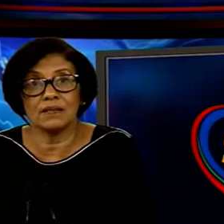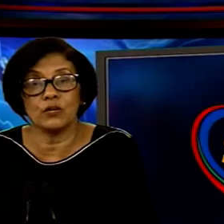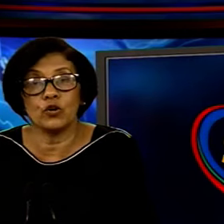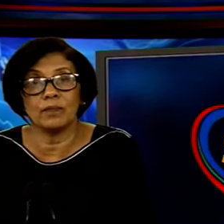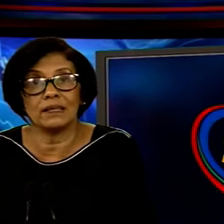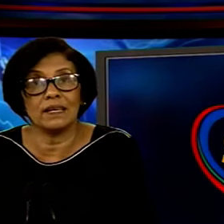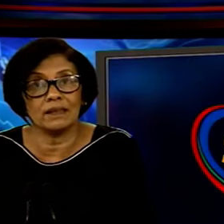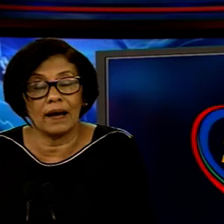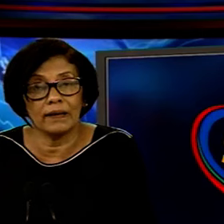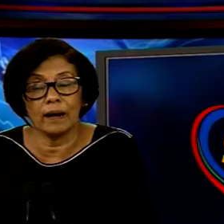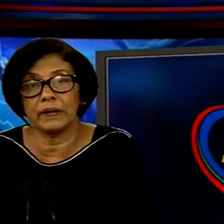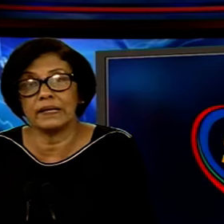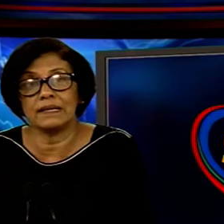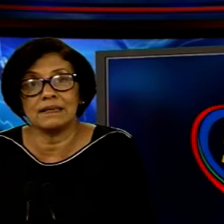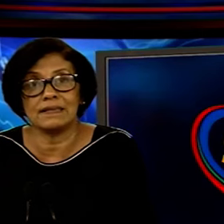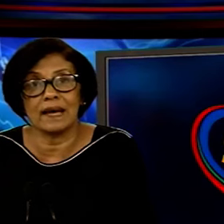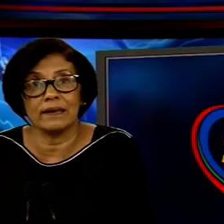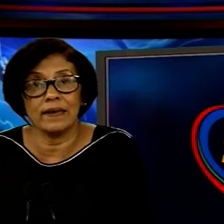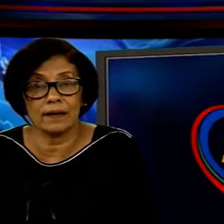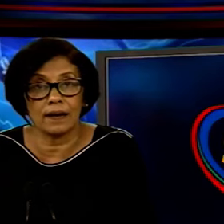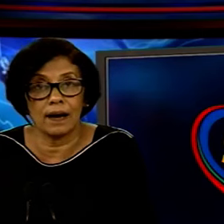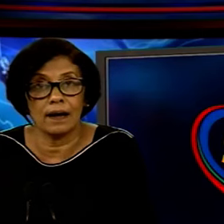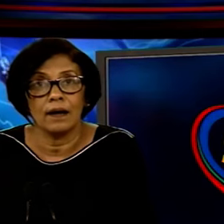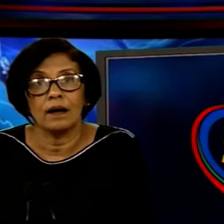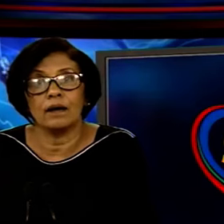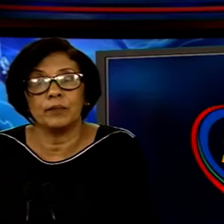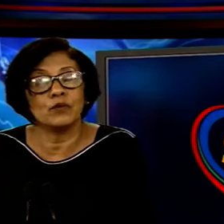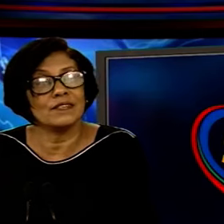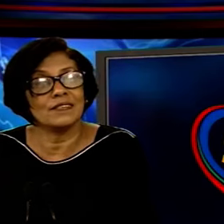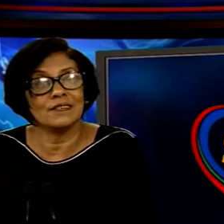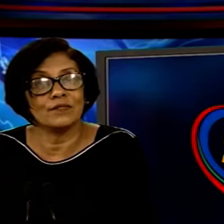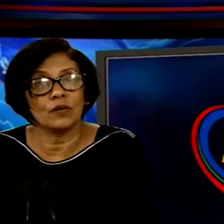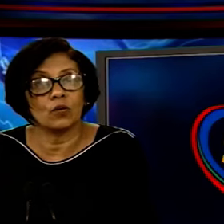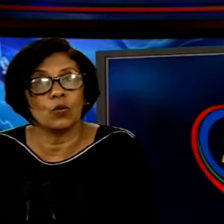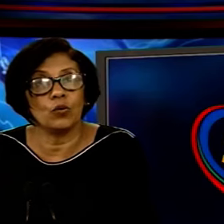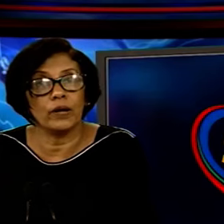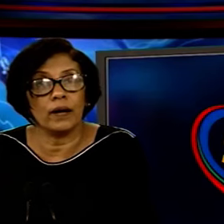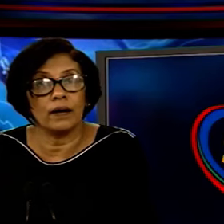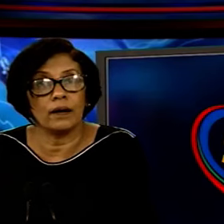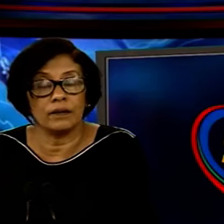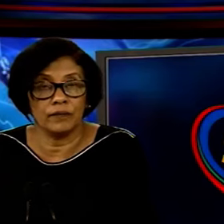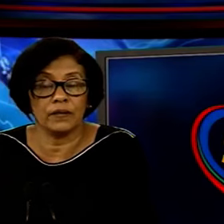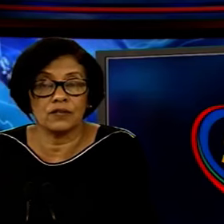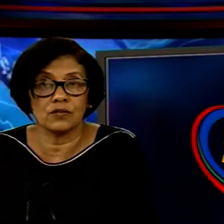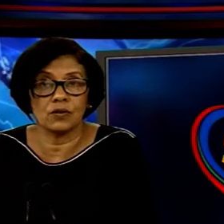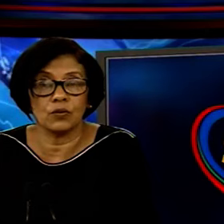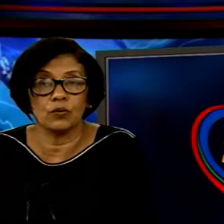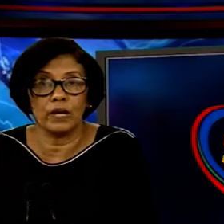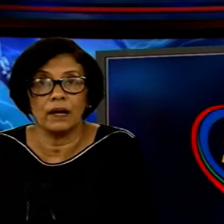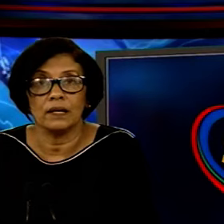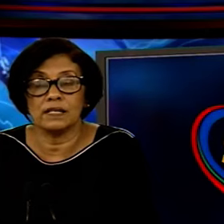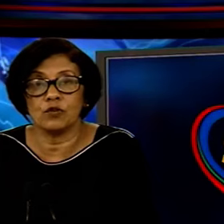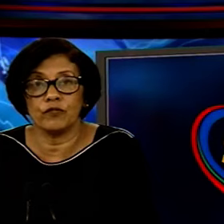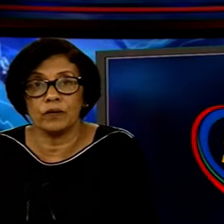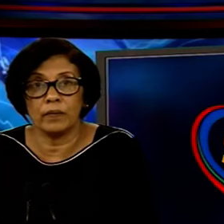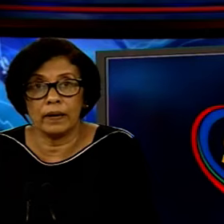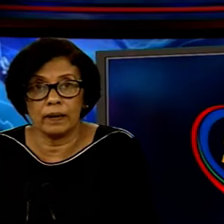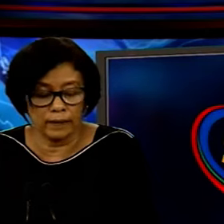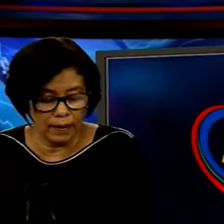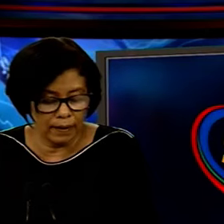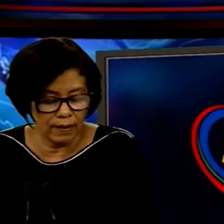tu peux donner des détails après qui ça des cas positifs coronavirus corona tu